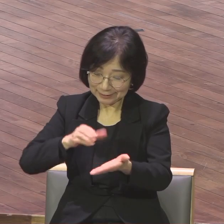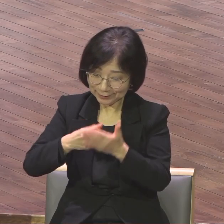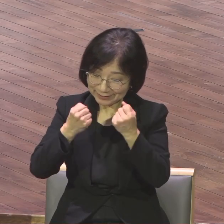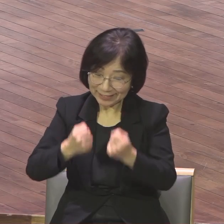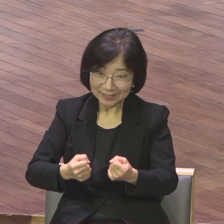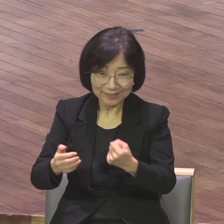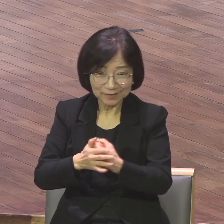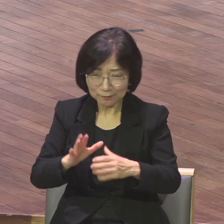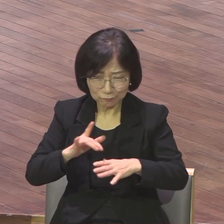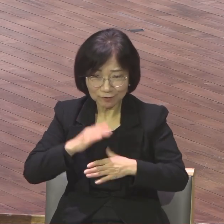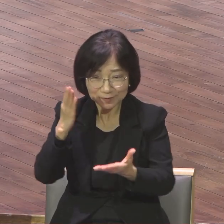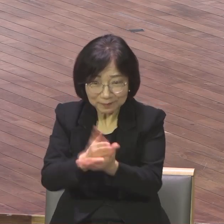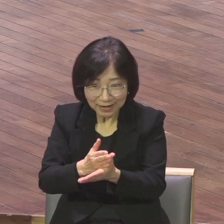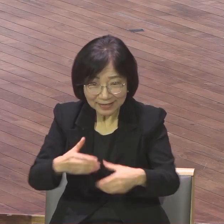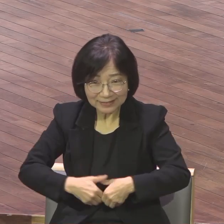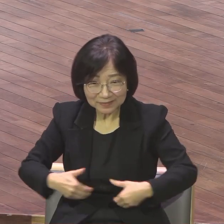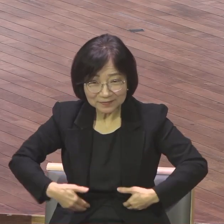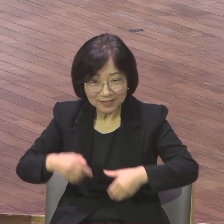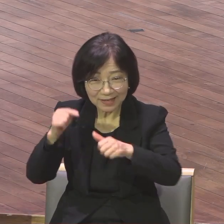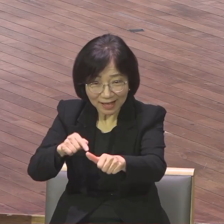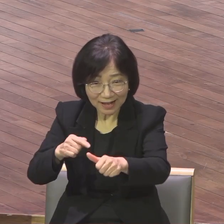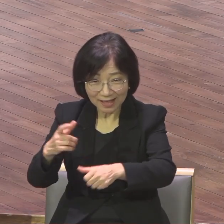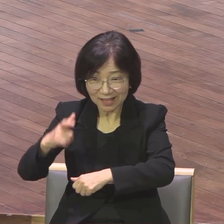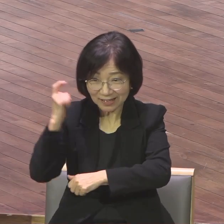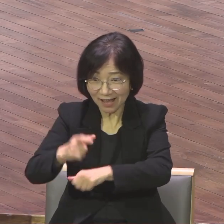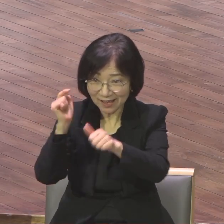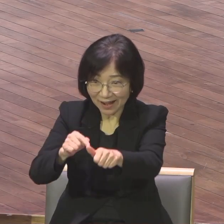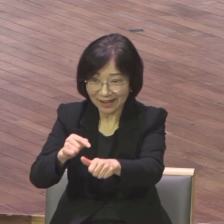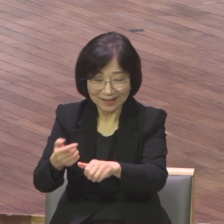마라. 평안해라.